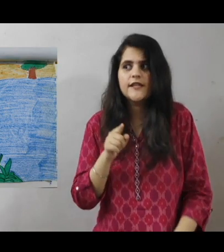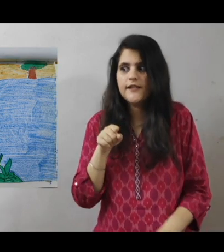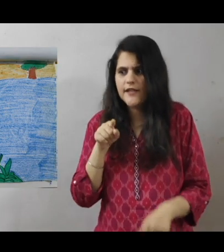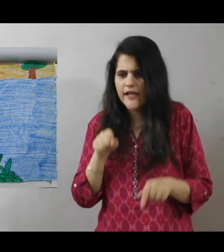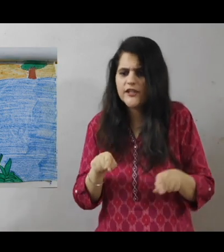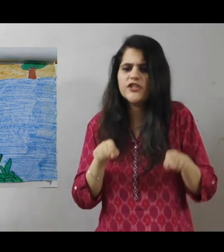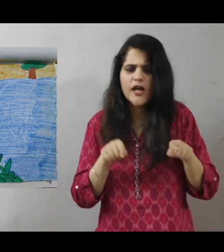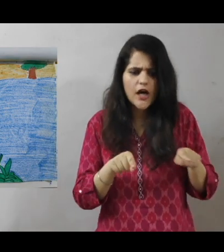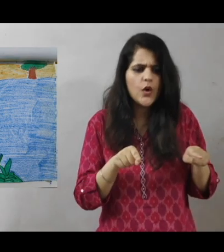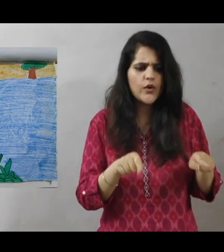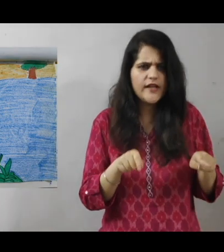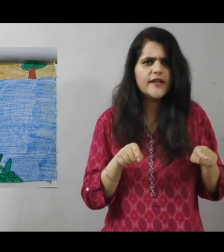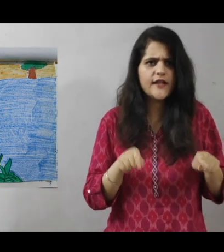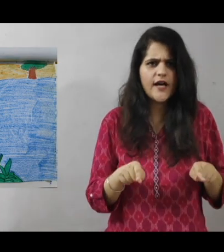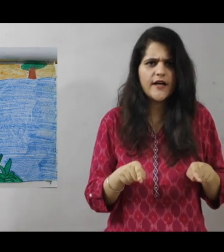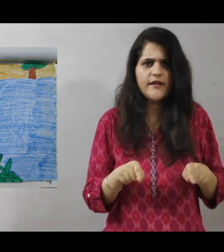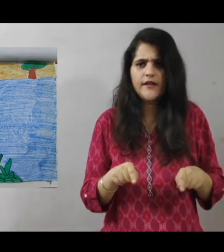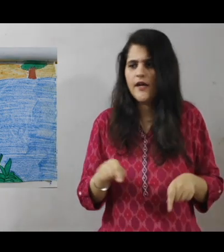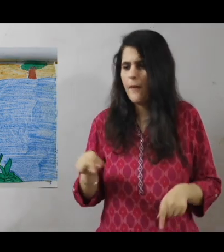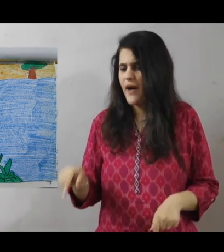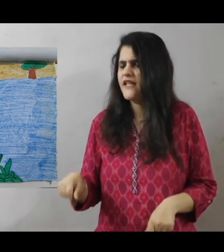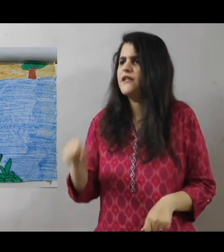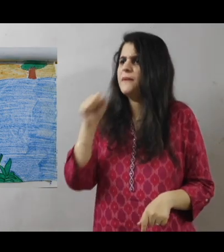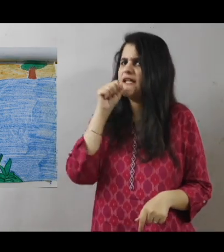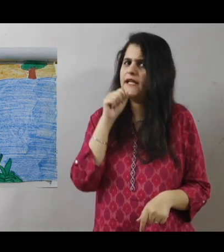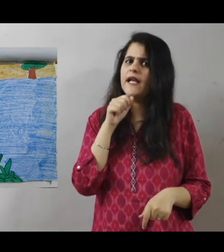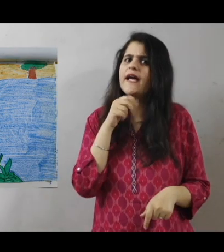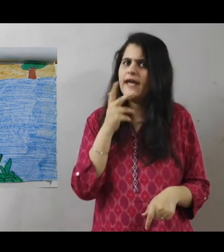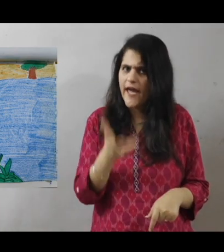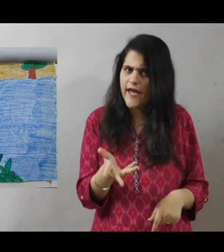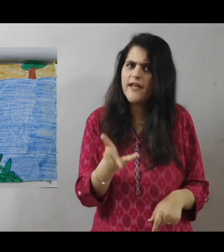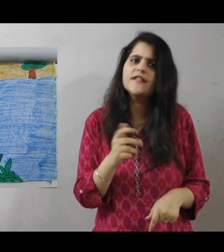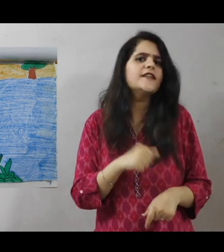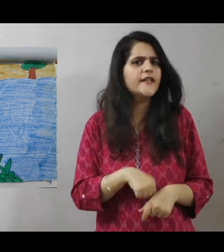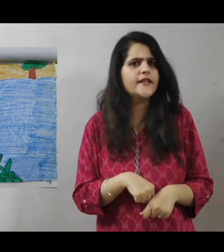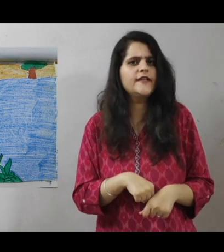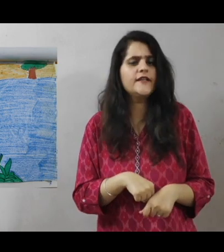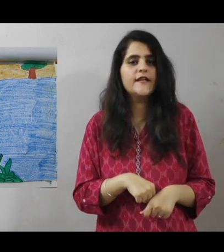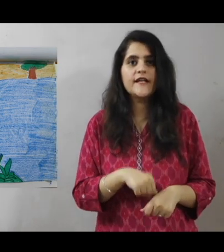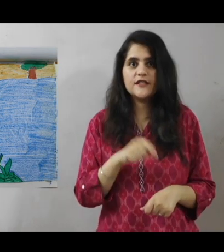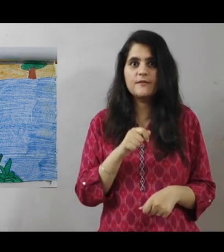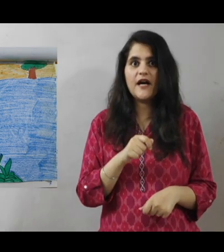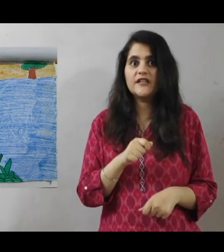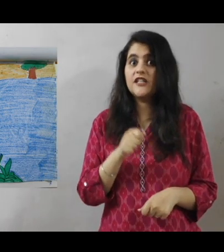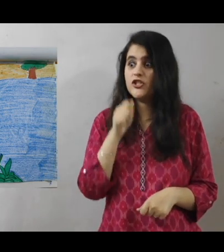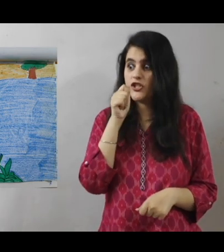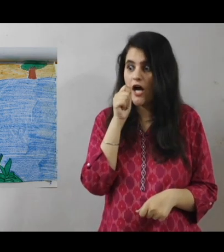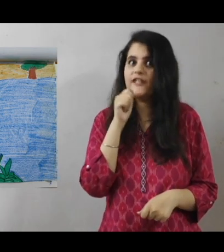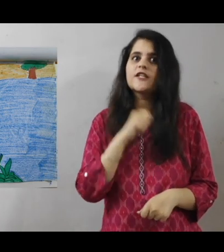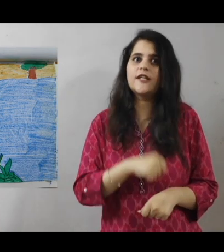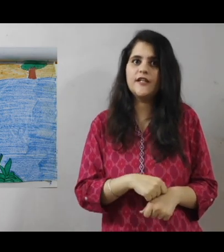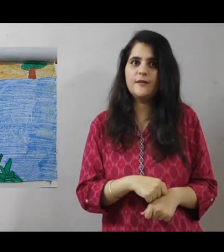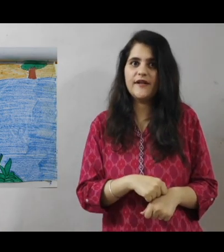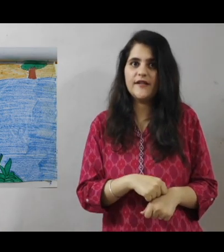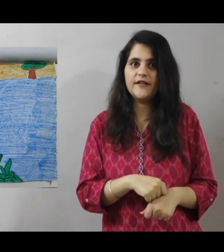कि नई जगह होने के कारण पानी पीने लायक है या नहीं, इस बात की जांच करनी